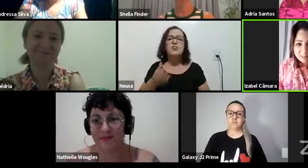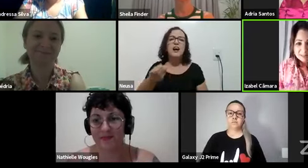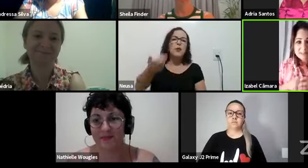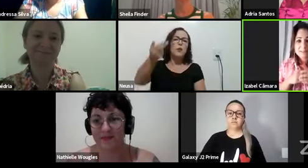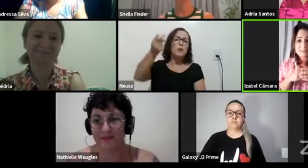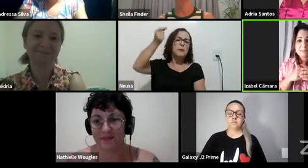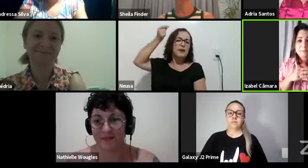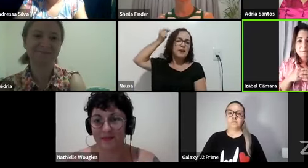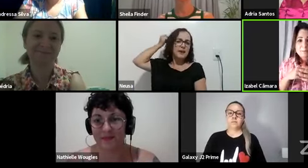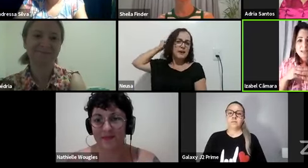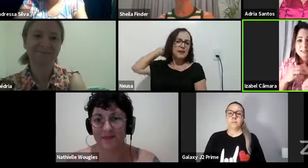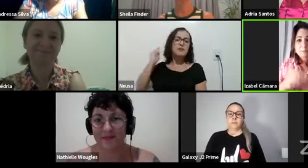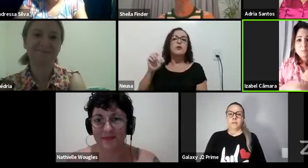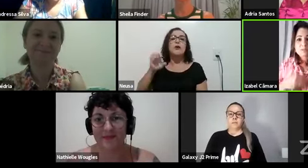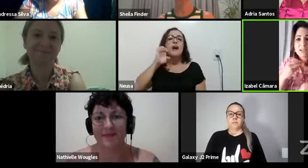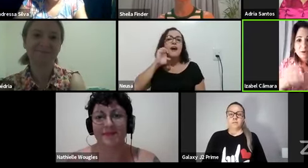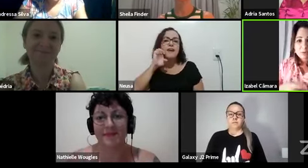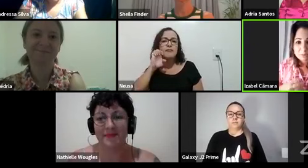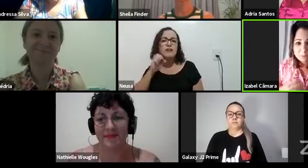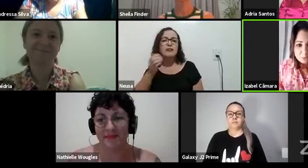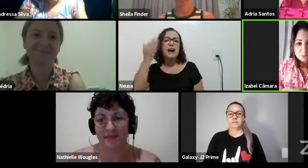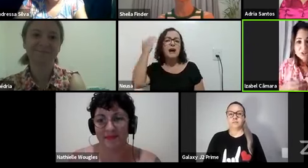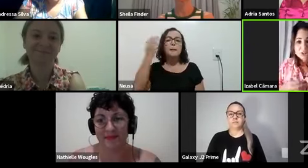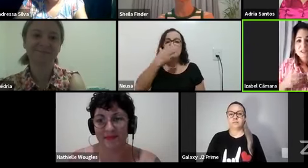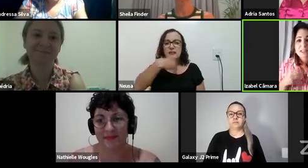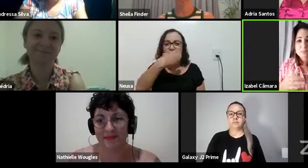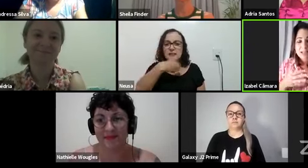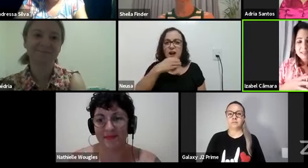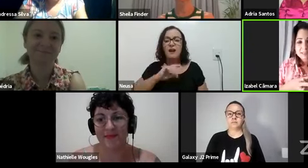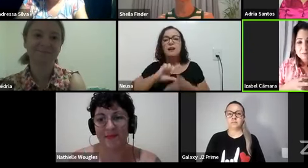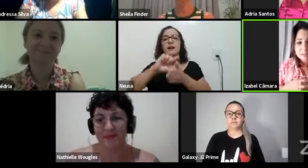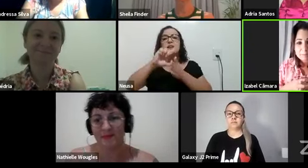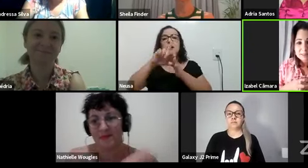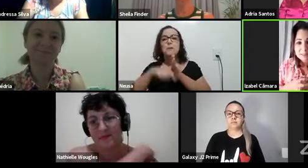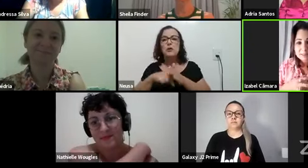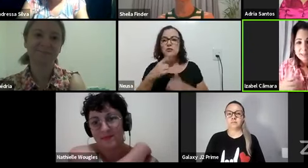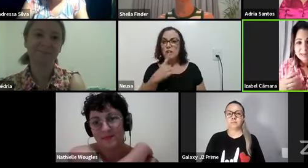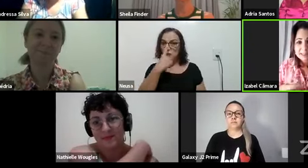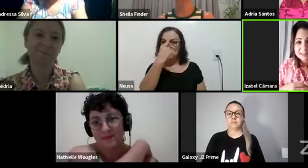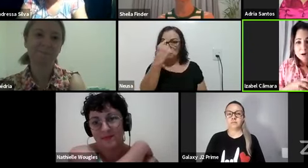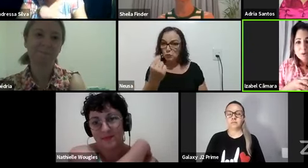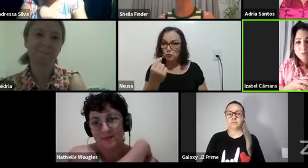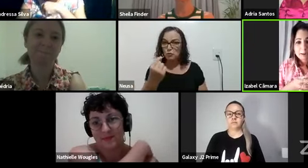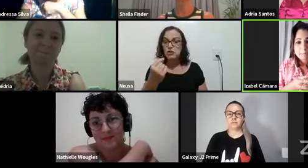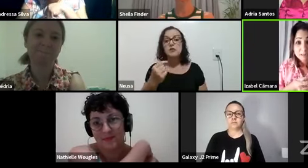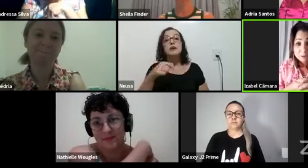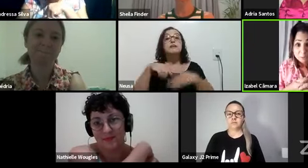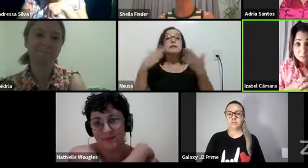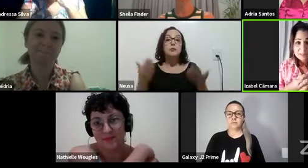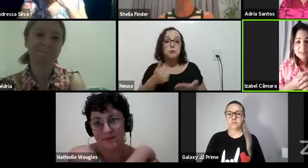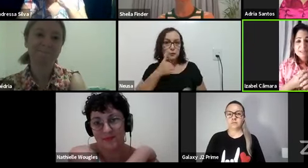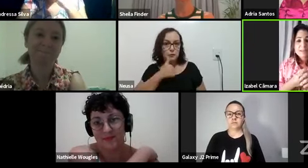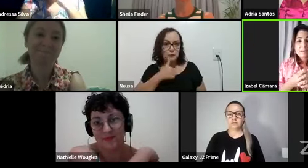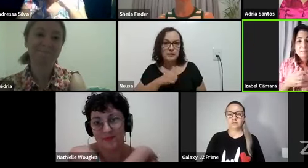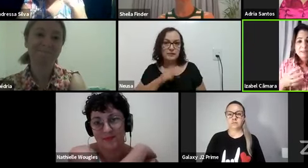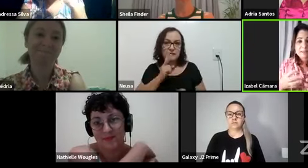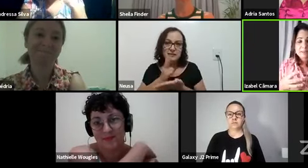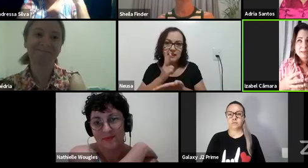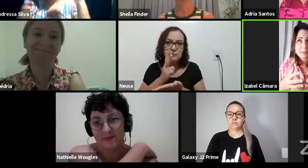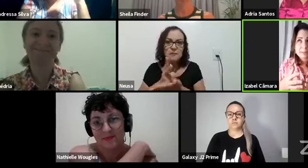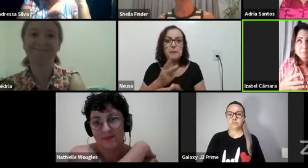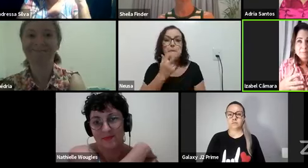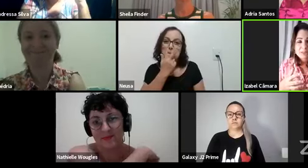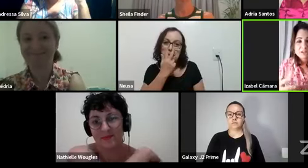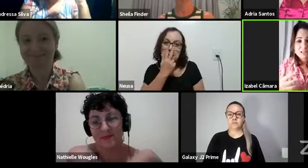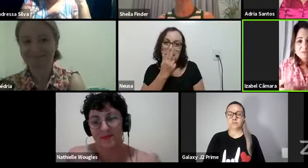e comeu a maçã, né? Depois vieram as bruxas. As mulheres estão sempre assim, parece, na contramão,